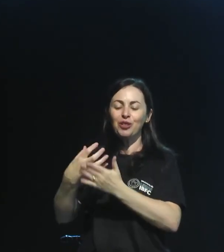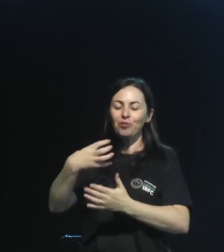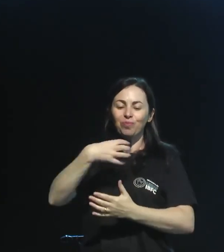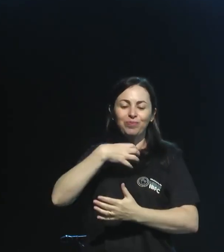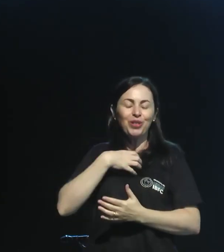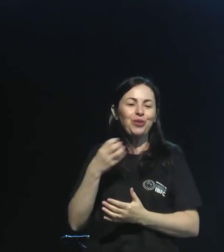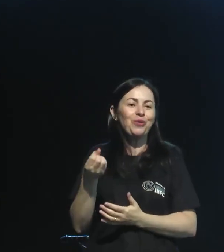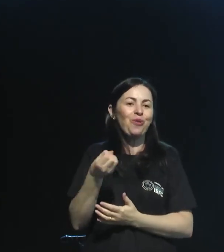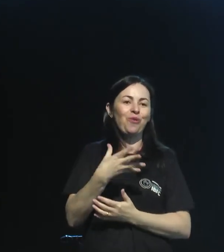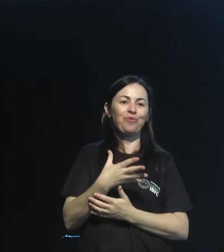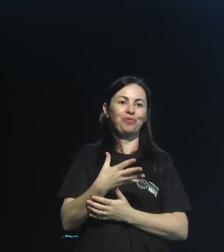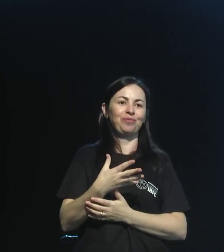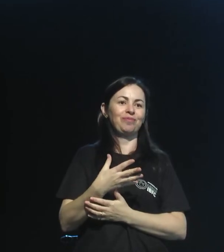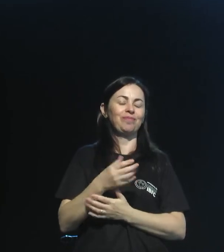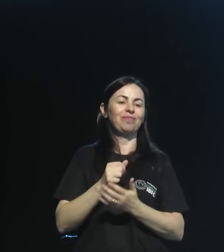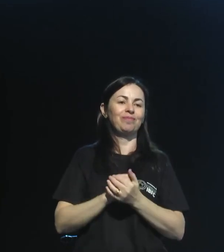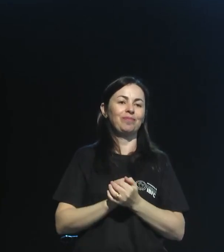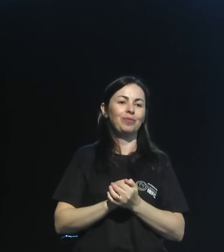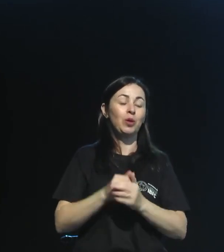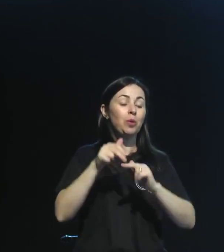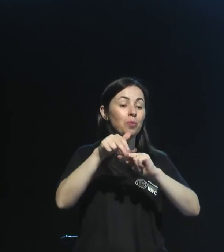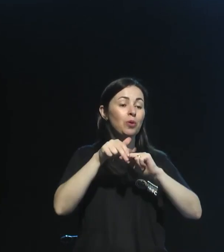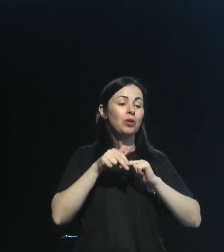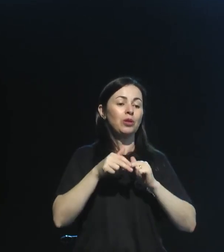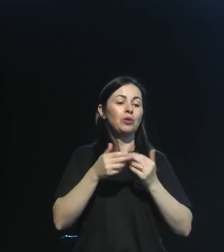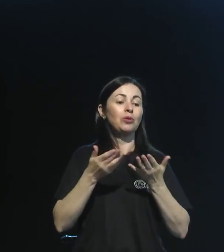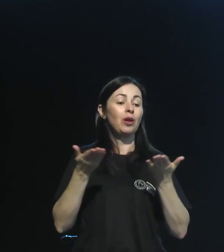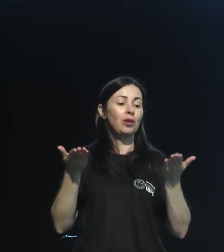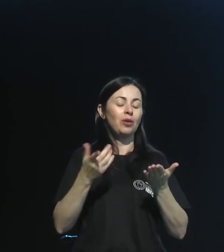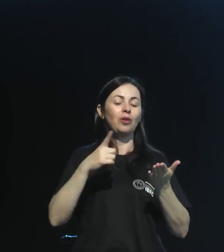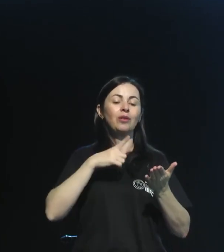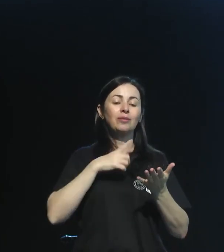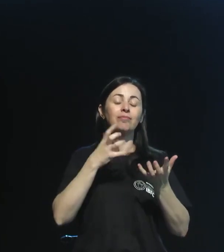criatura. E eu gostaria de orar com você, que nessa manhã,